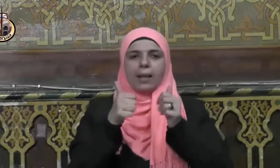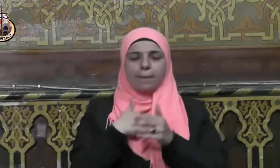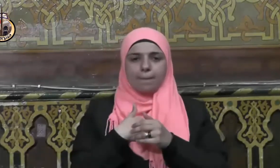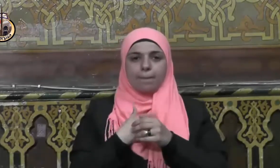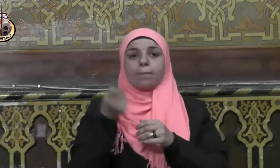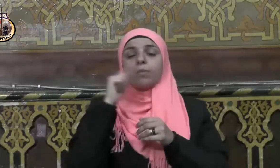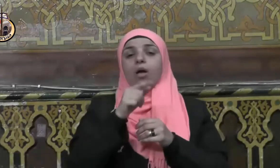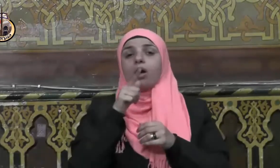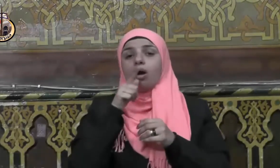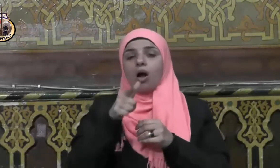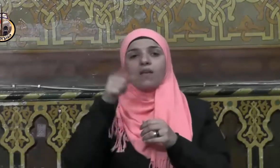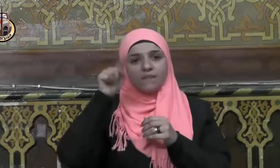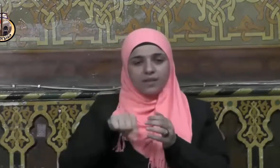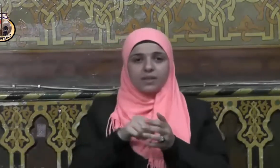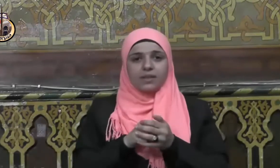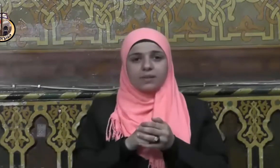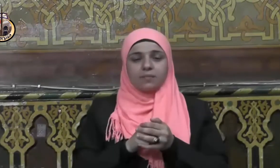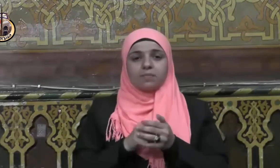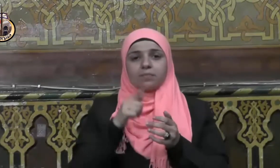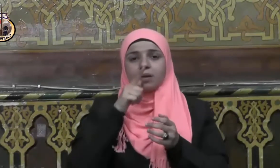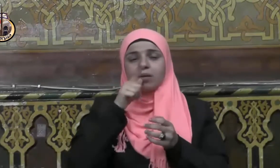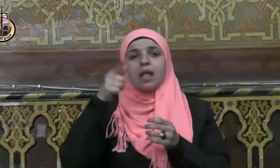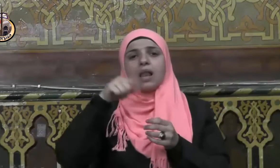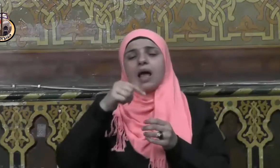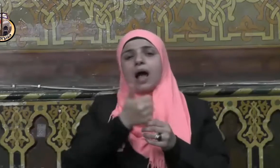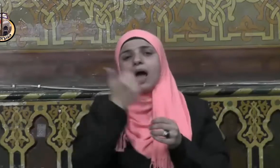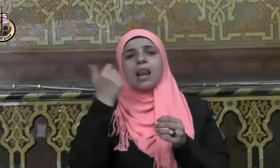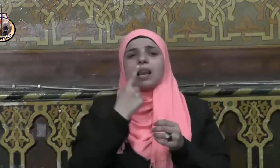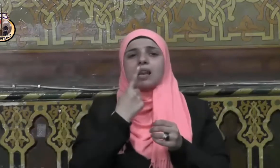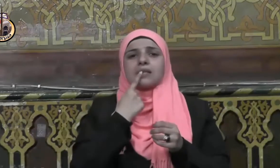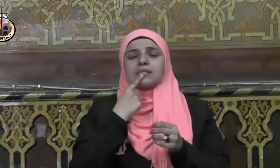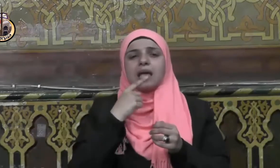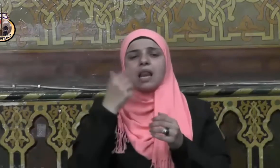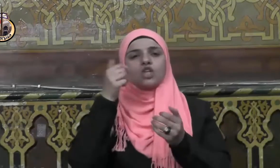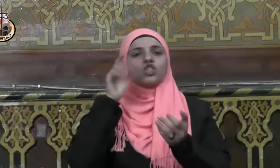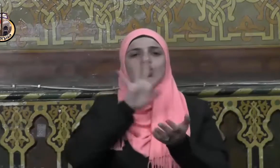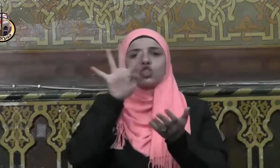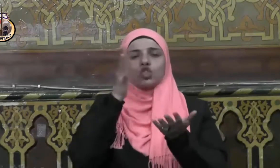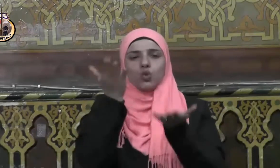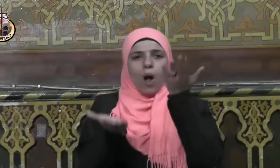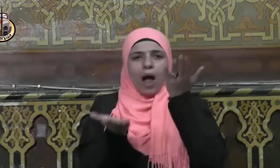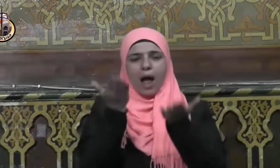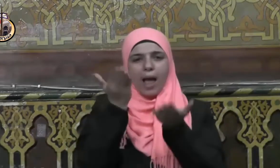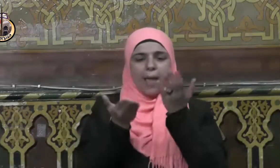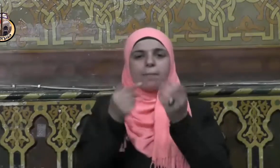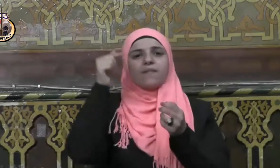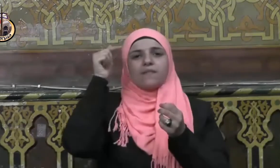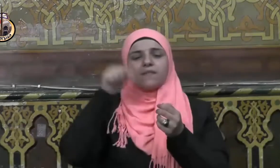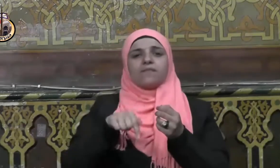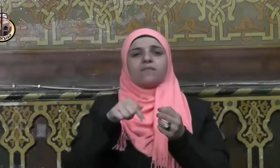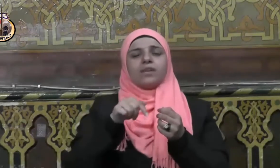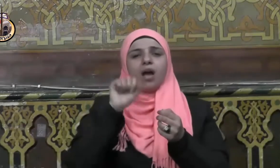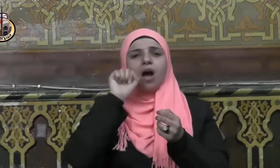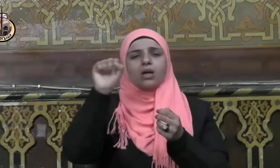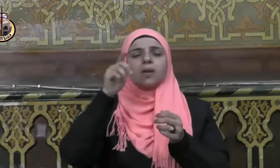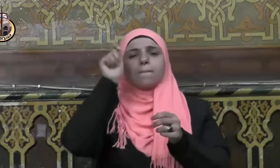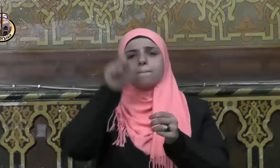جل شأنه على لسان ابنة شعيب في شأن سيدنا موسى عليه